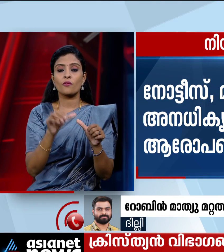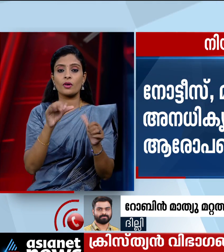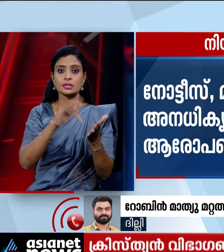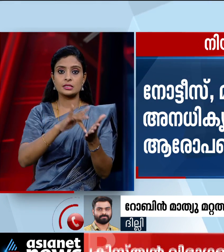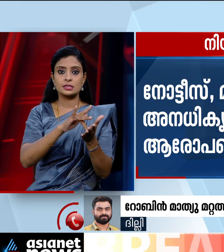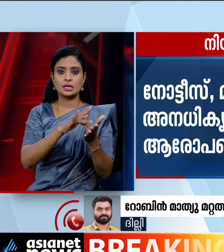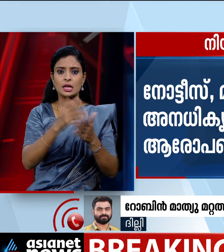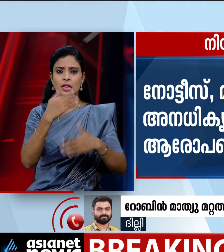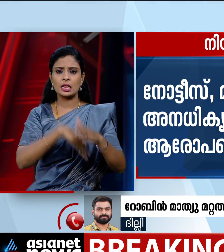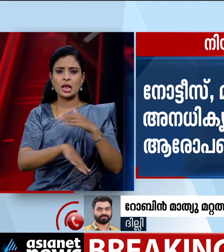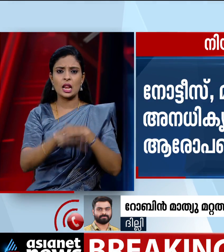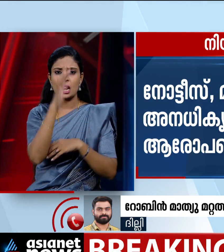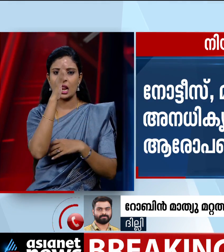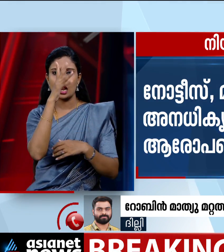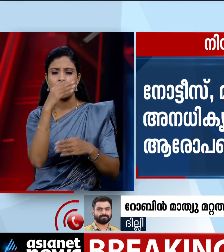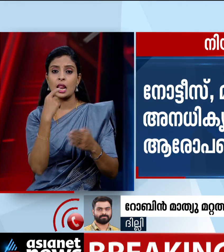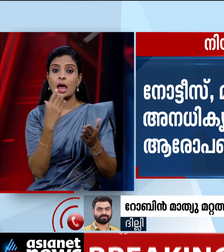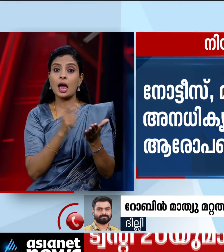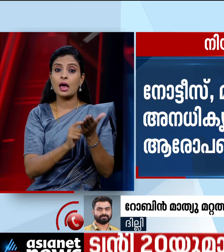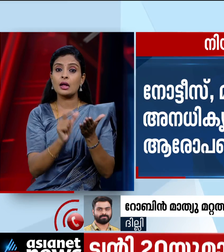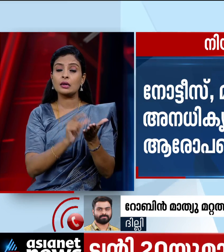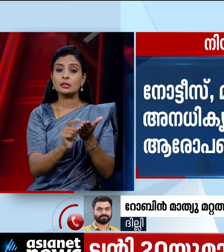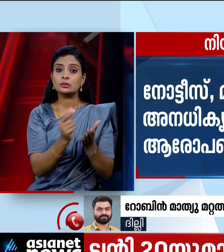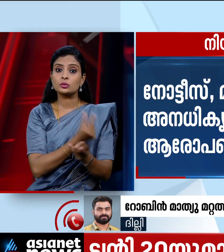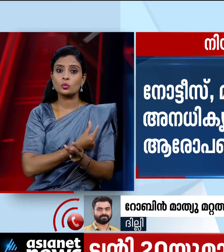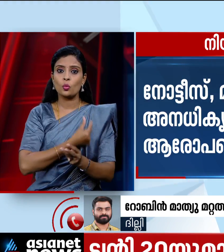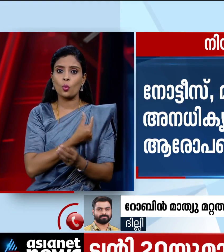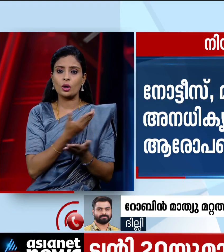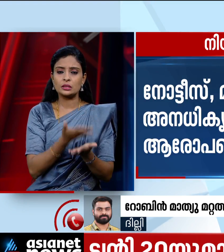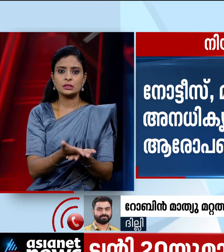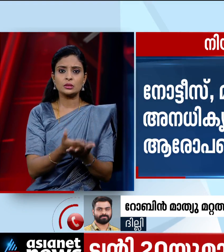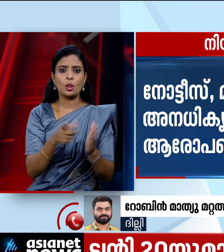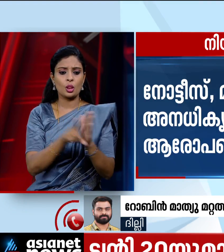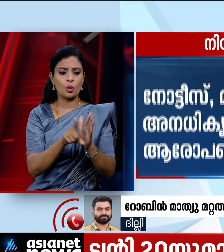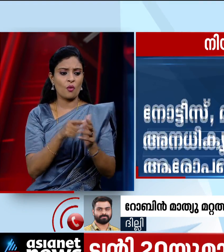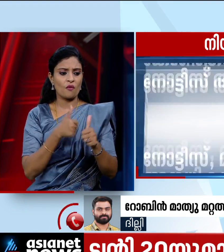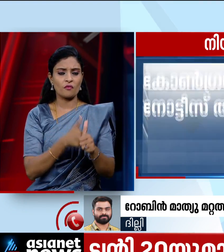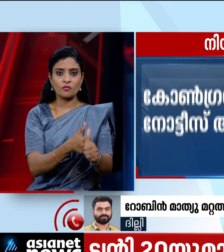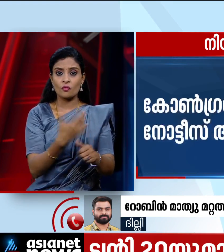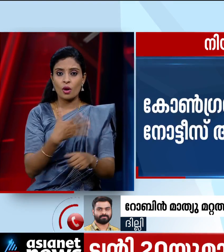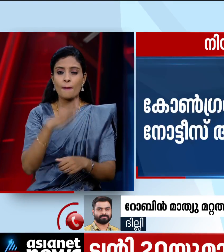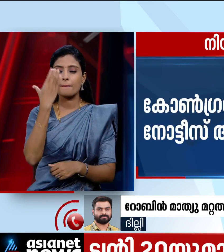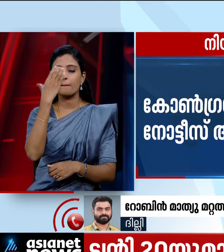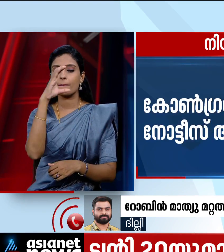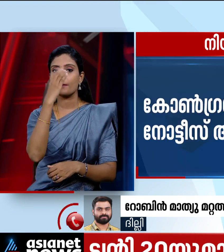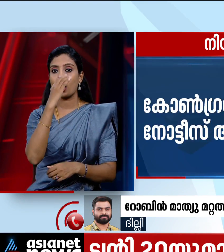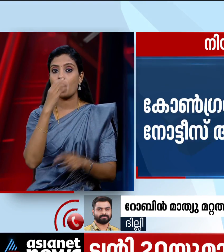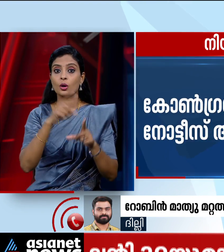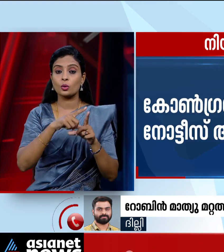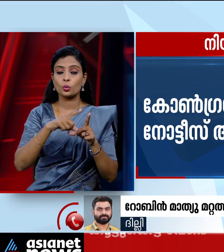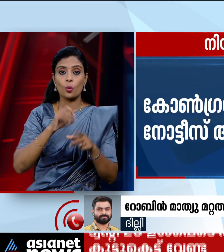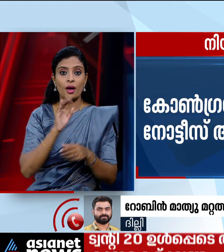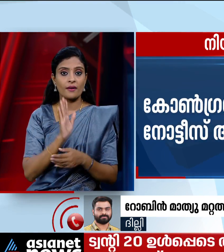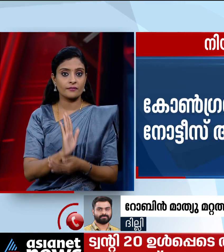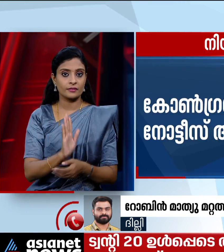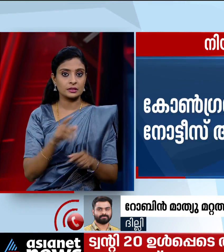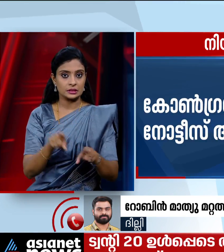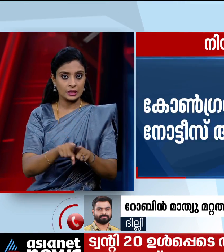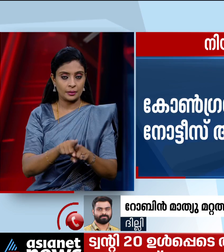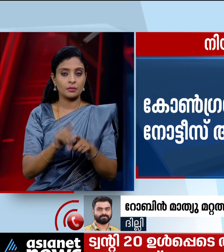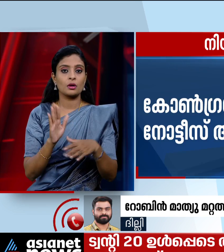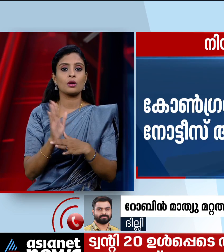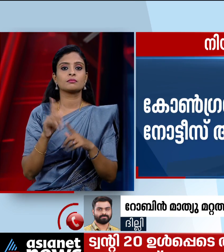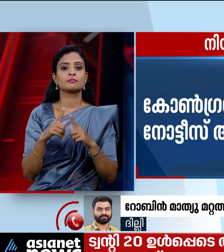വ്യാജ വിലാസത്തിൽ അല്ലെങ്കിൽ വ്യാജ നടത്തിപ്പ് നടത്തി ഒപ്പം അനധികൃതമായ ഒരു ബാർ നടത്തുകയാണ് എന്ന ഒരു ആരോപണം എന്നാണ് കോൺഗ്രസ് പ്രധാനമായും